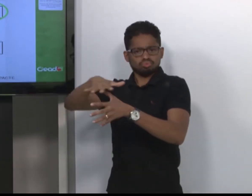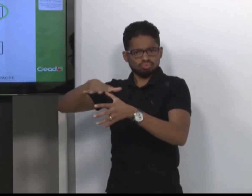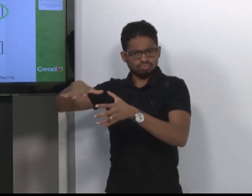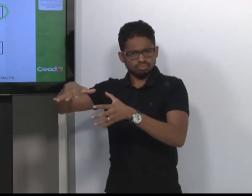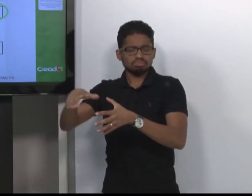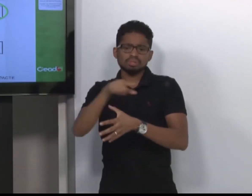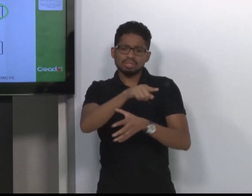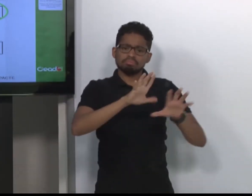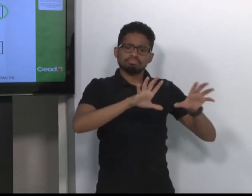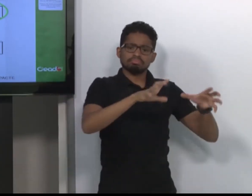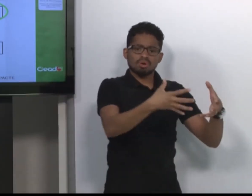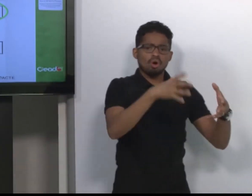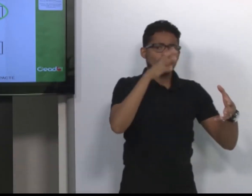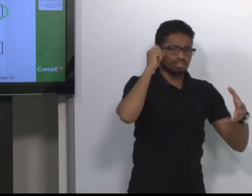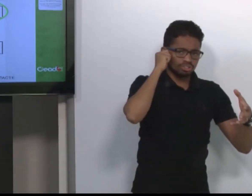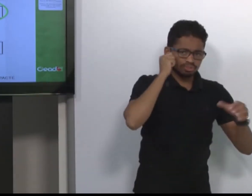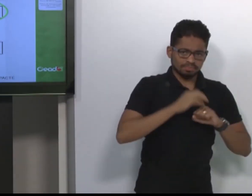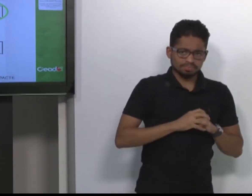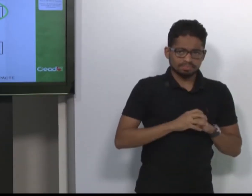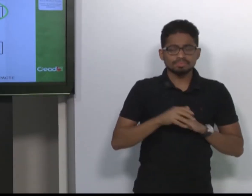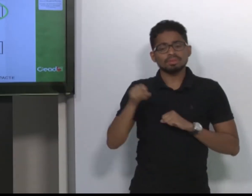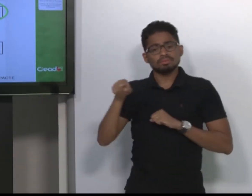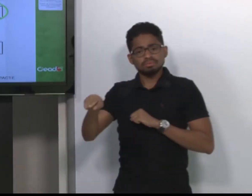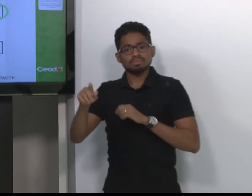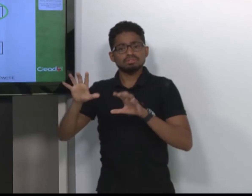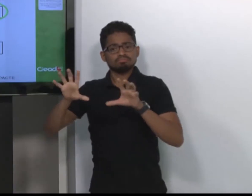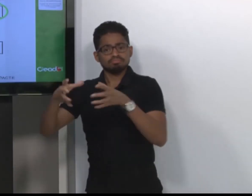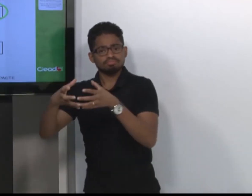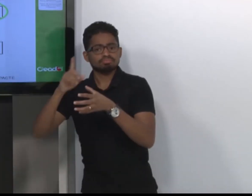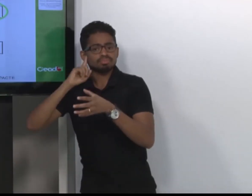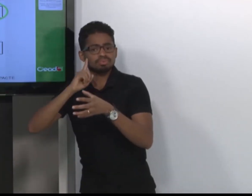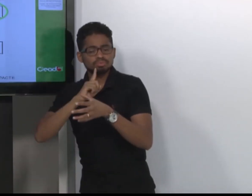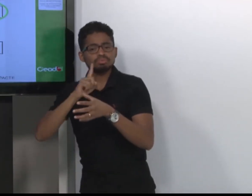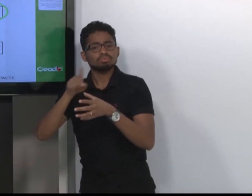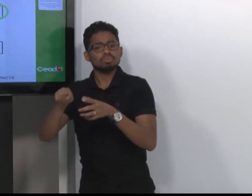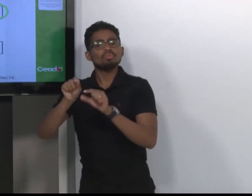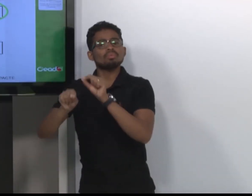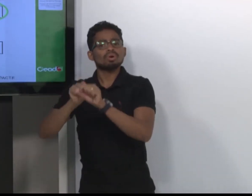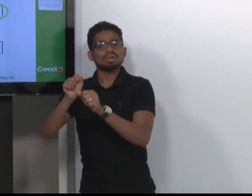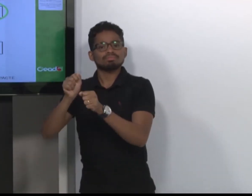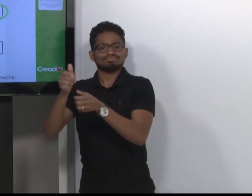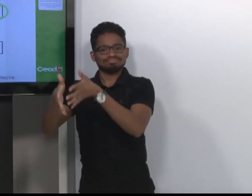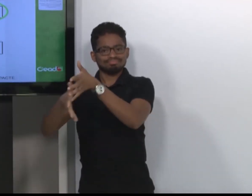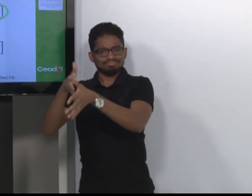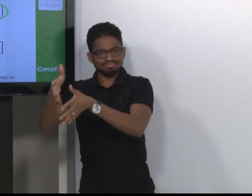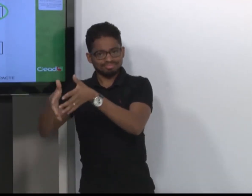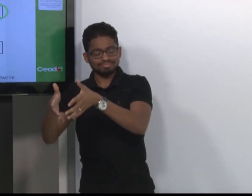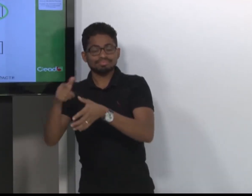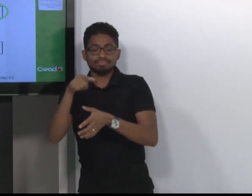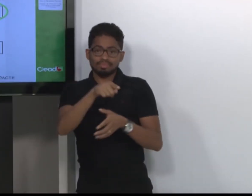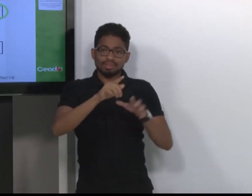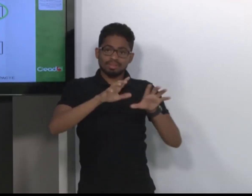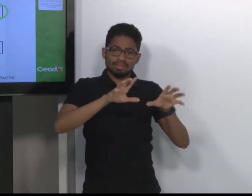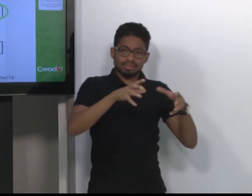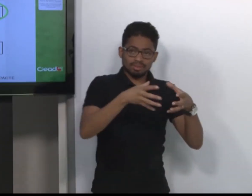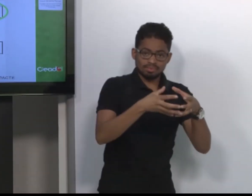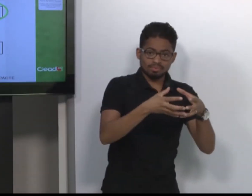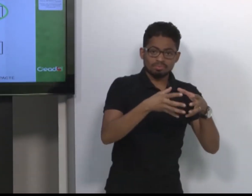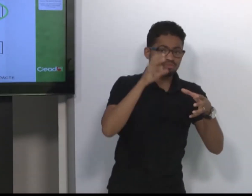e há a comunidade surda e a comunidade ouvinte. Na comunidade surda, os surdos se comunicam por meio da